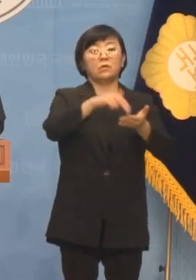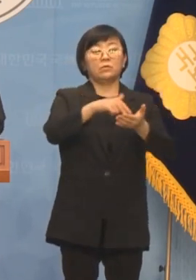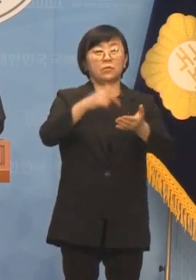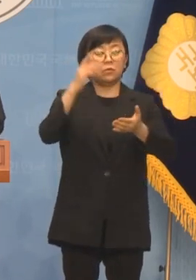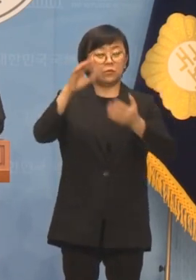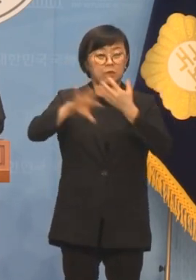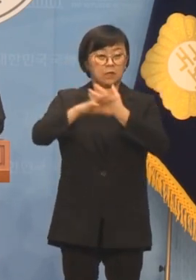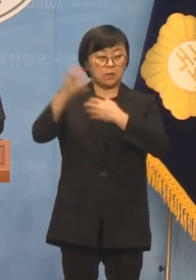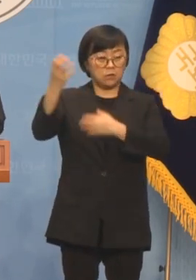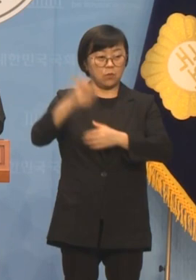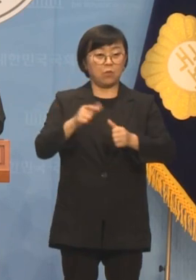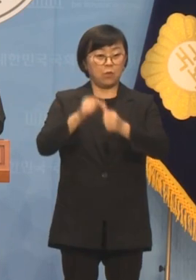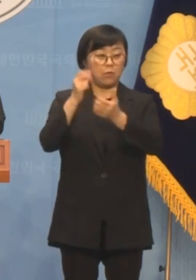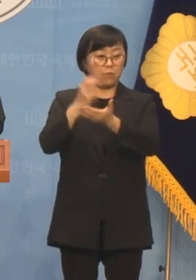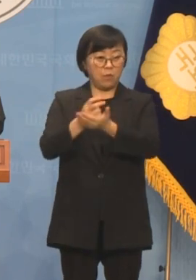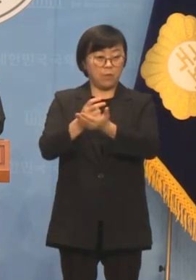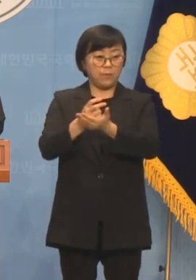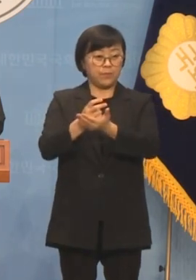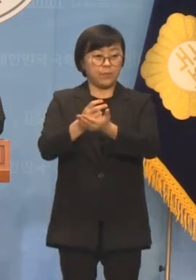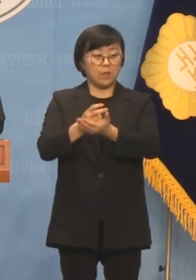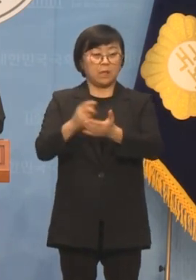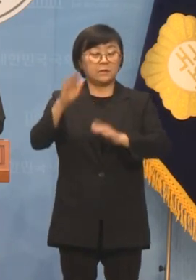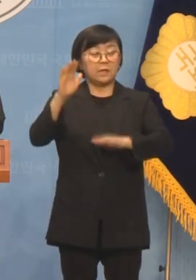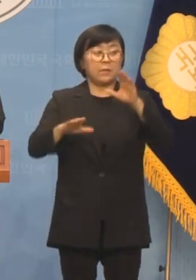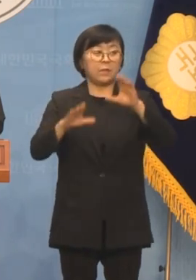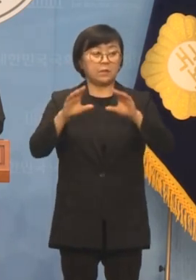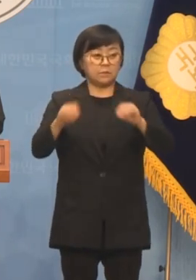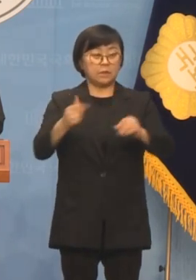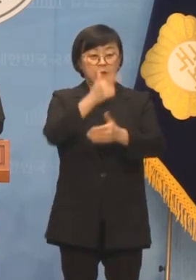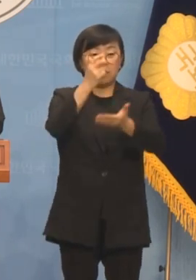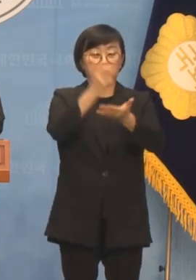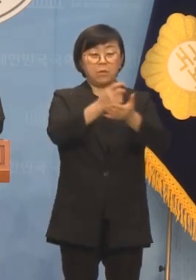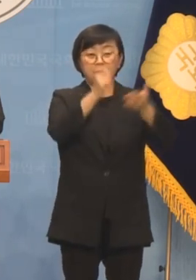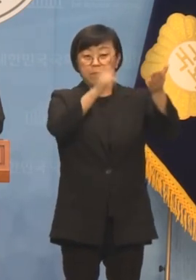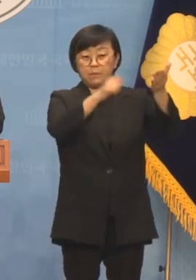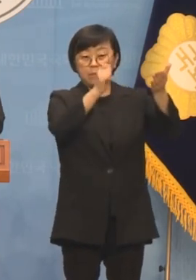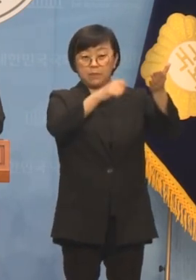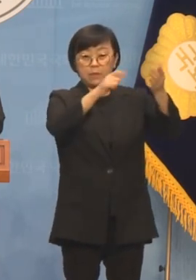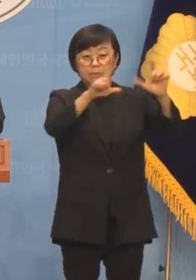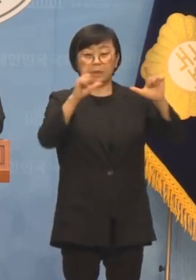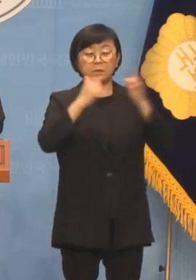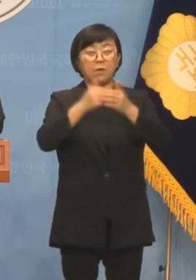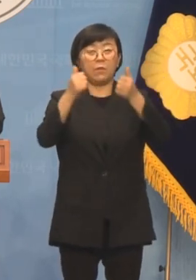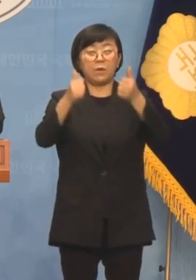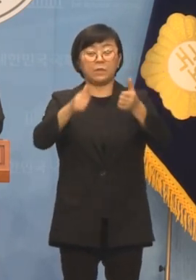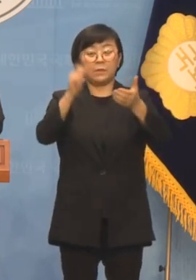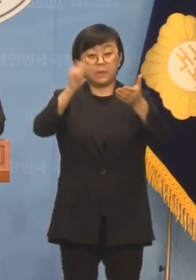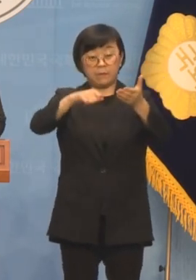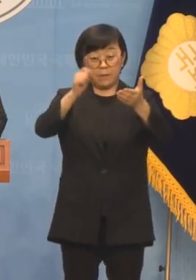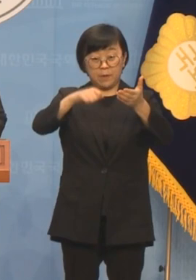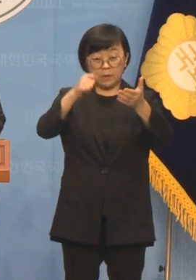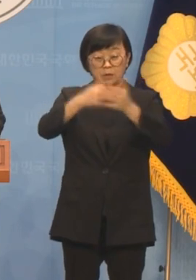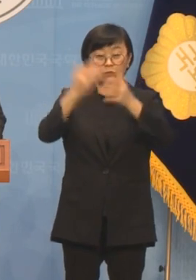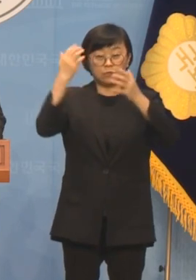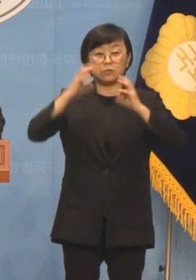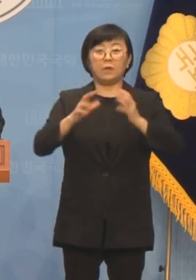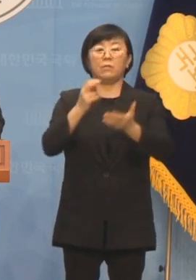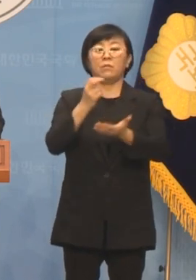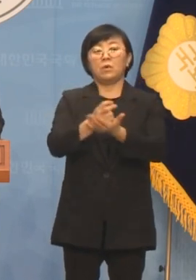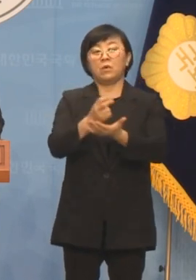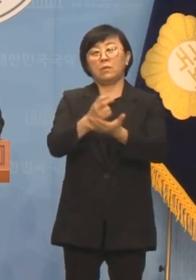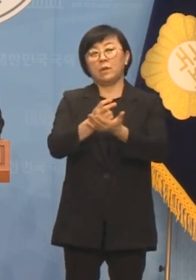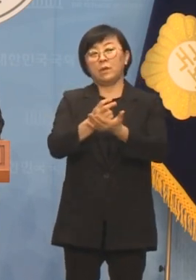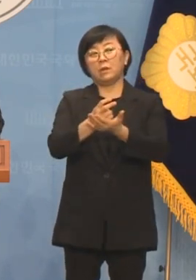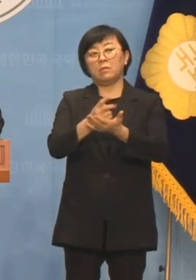외국인 고용법 제22조, 차별금지, 대법원의 판례와 헌법재판소 판단 등 국내법의